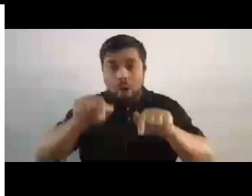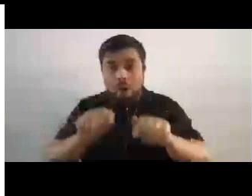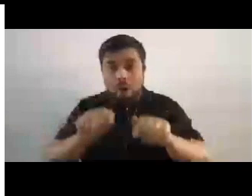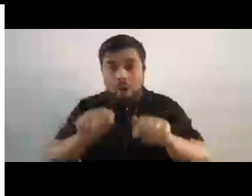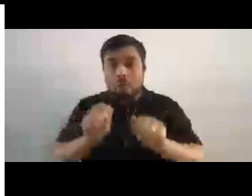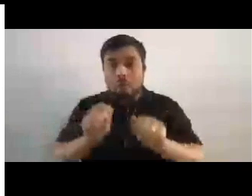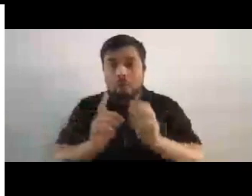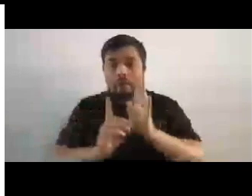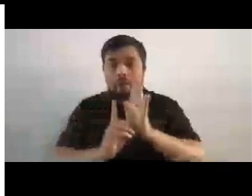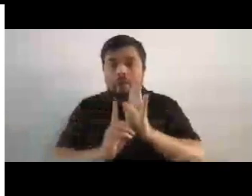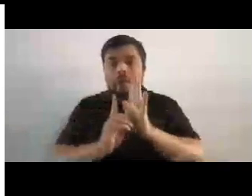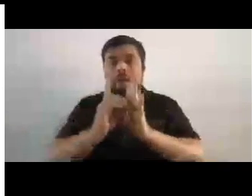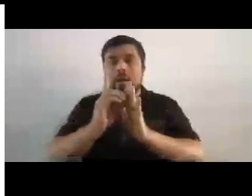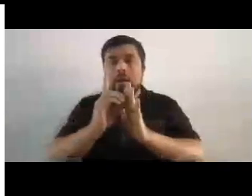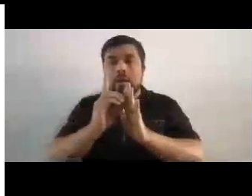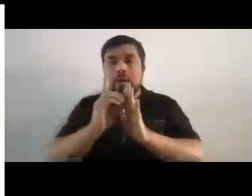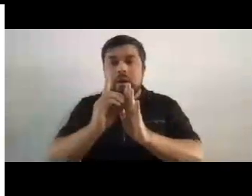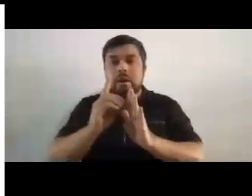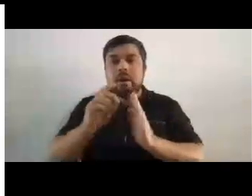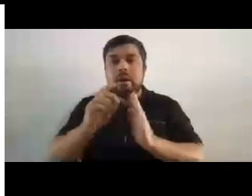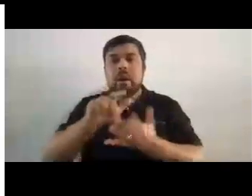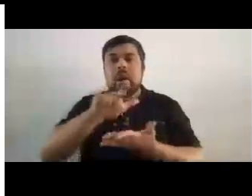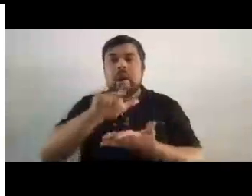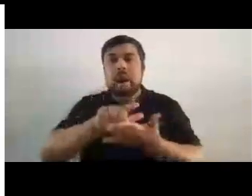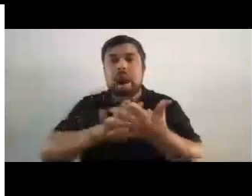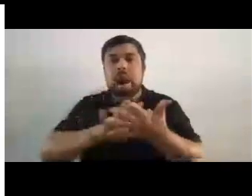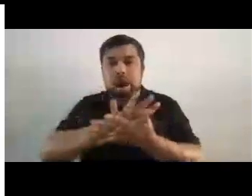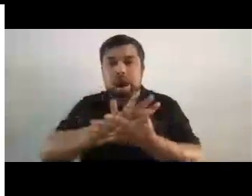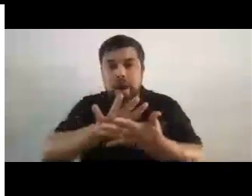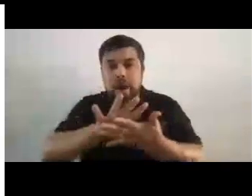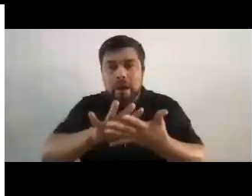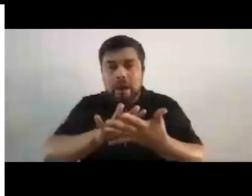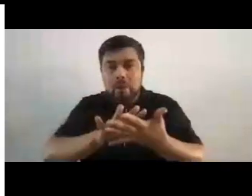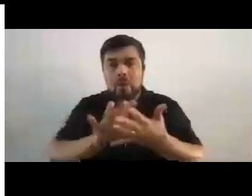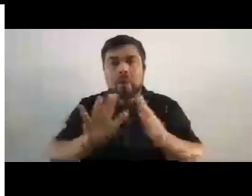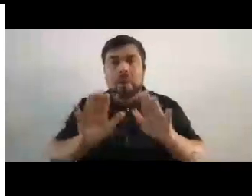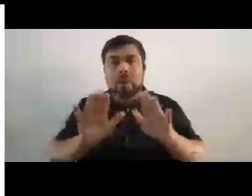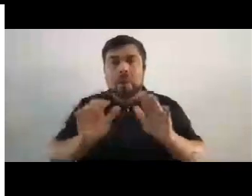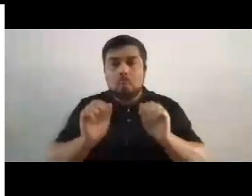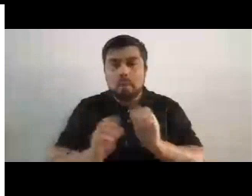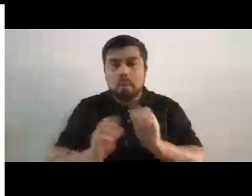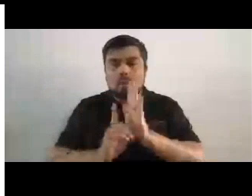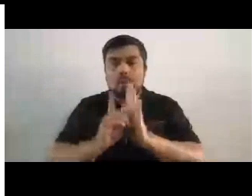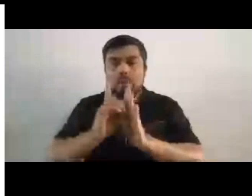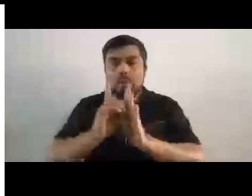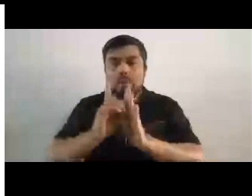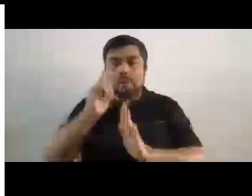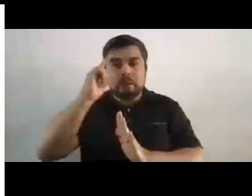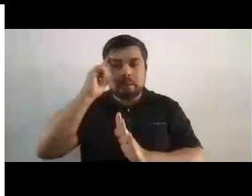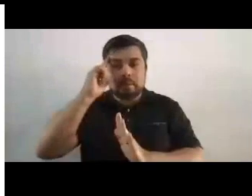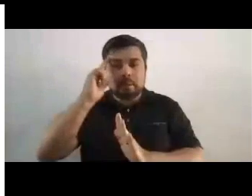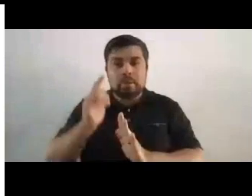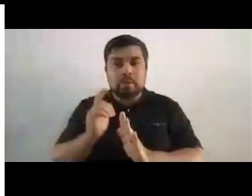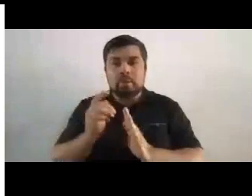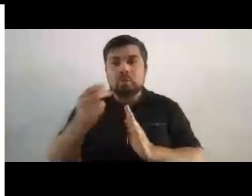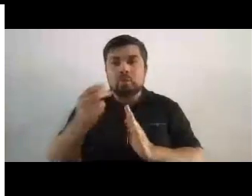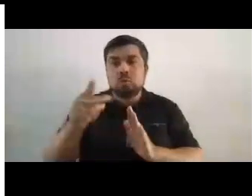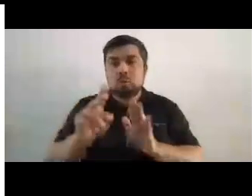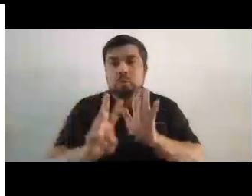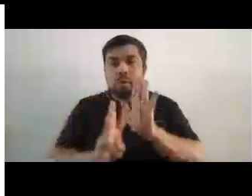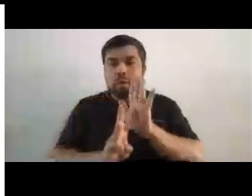pueden desarrollar el pensamiento, pueden desarrollar su propia identidad. Eso es importante. Entonces, en